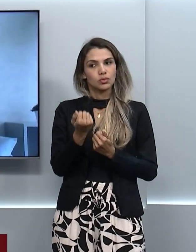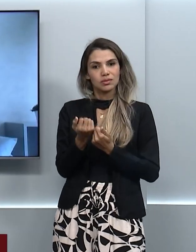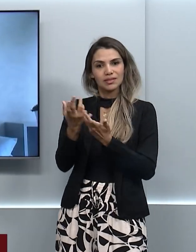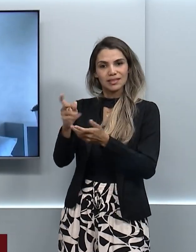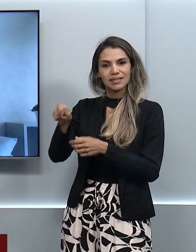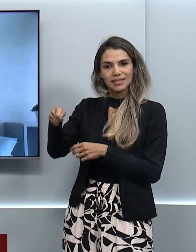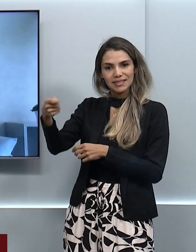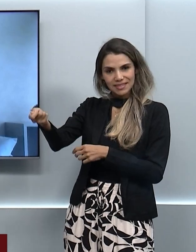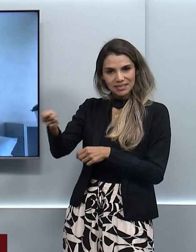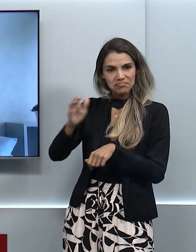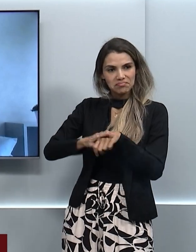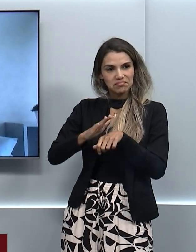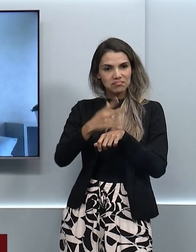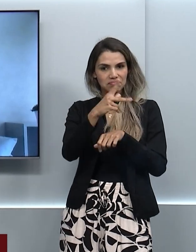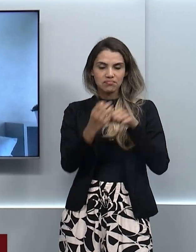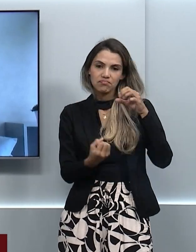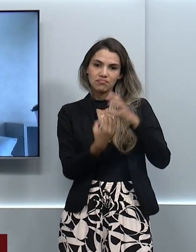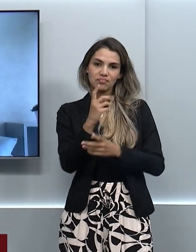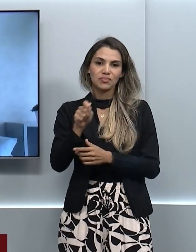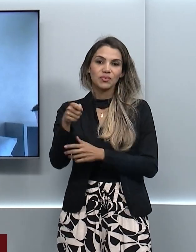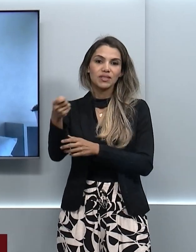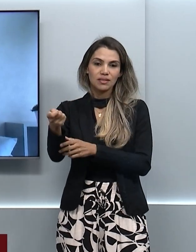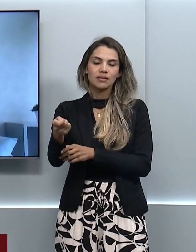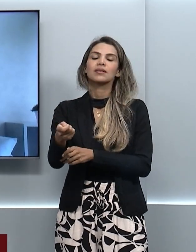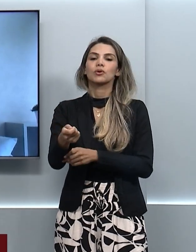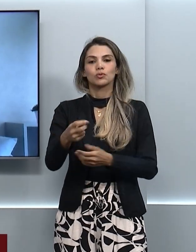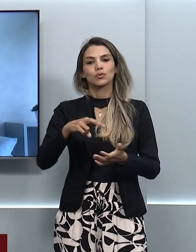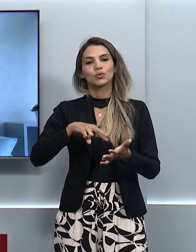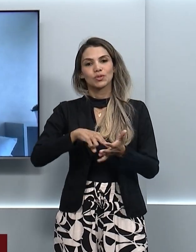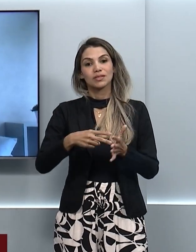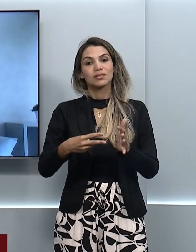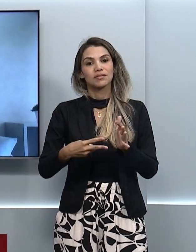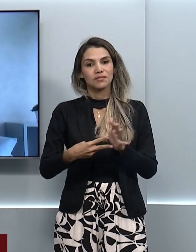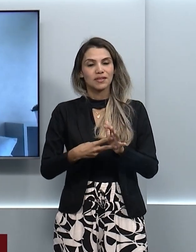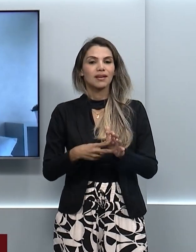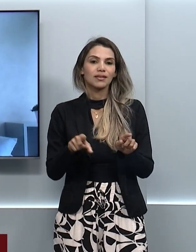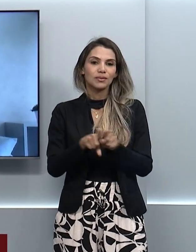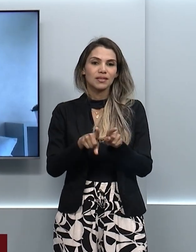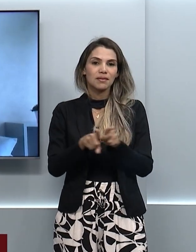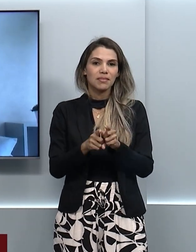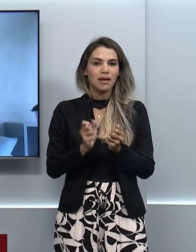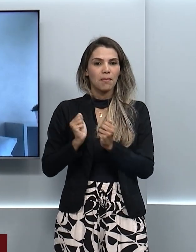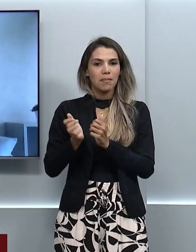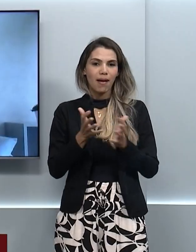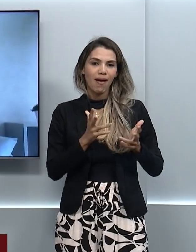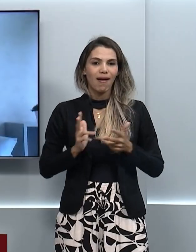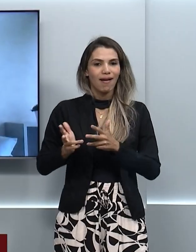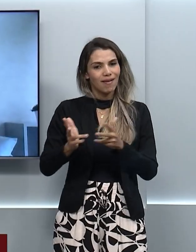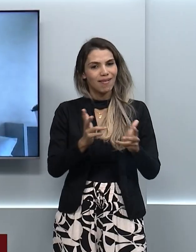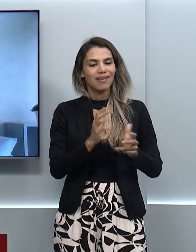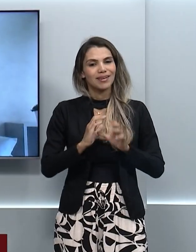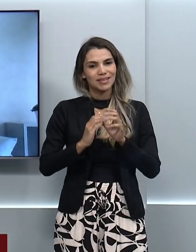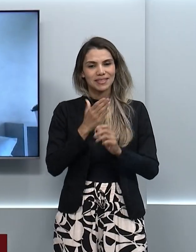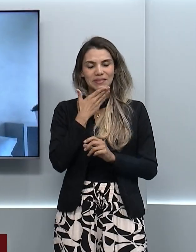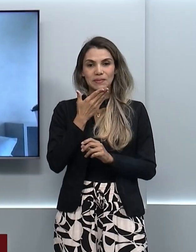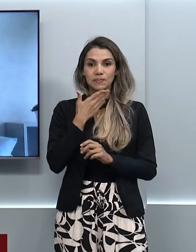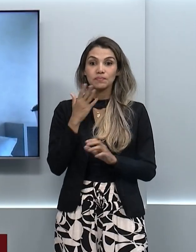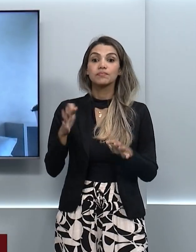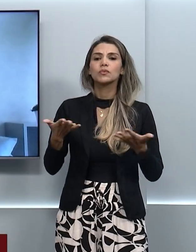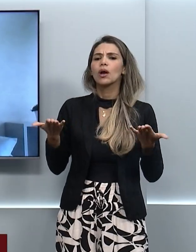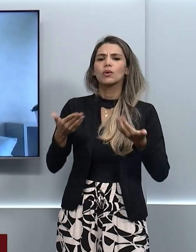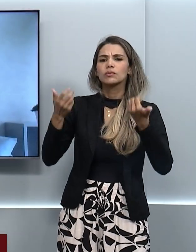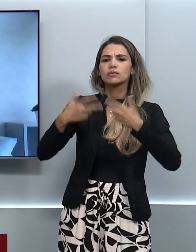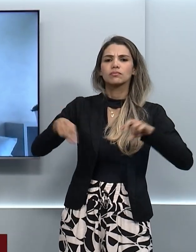esse sinal para a gente, tem muito significado, né? Facilita ali na comunicação. Mas vamos falar então sobre essa